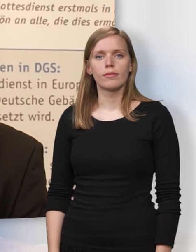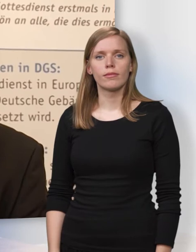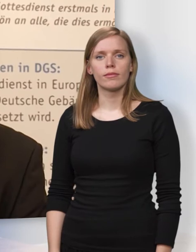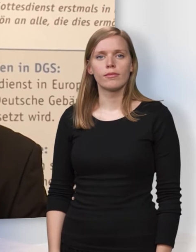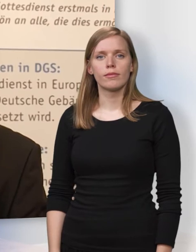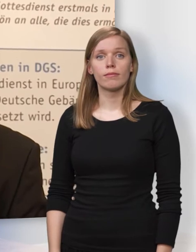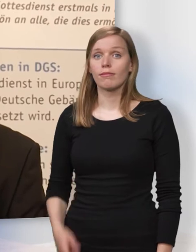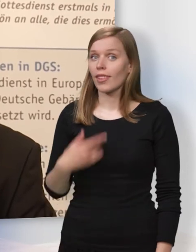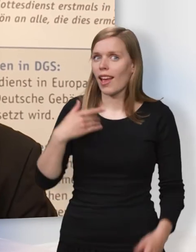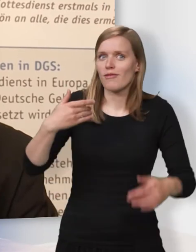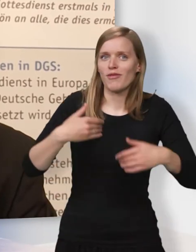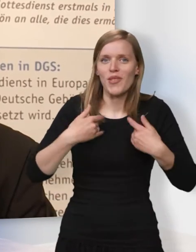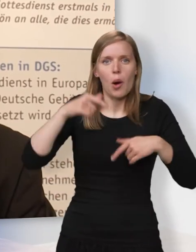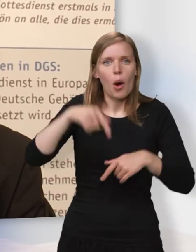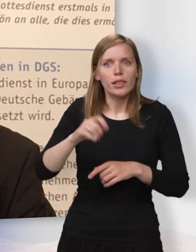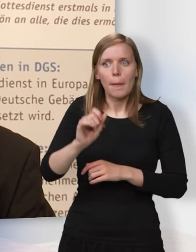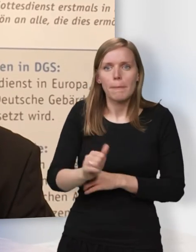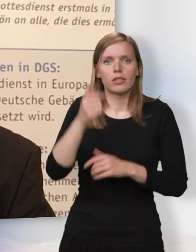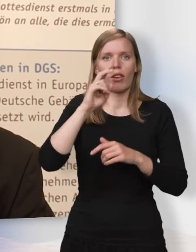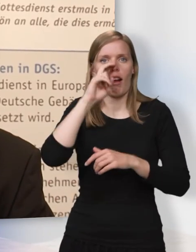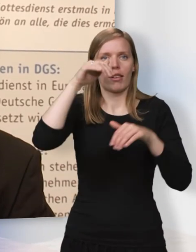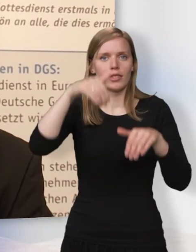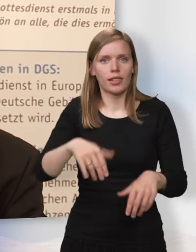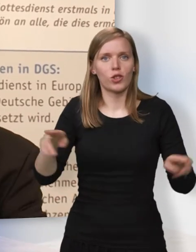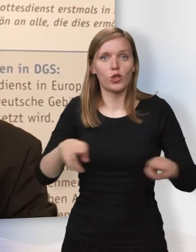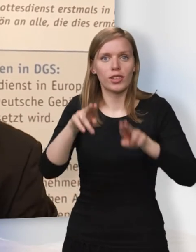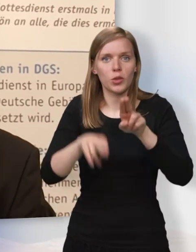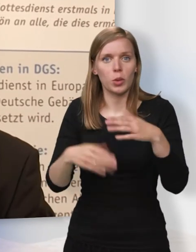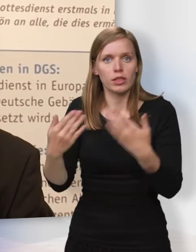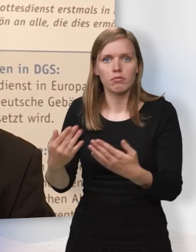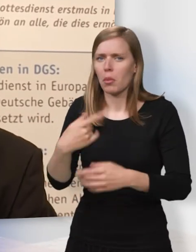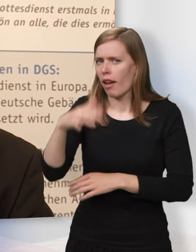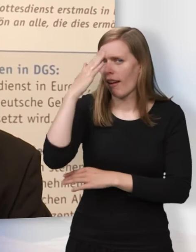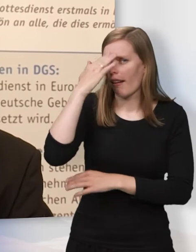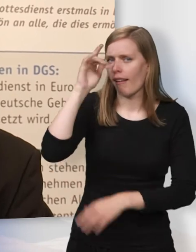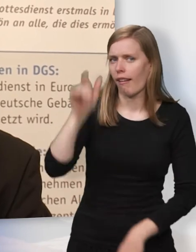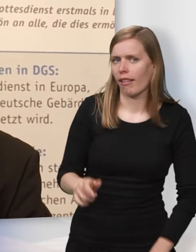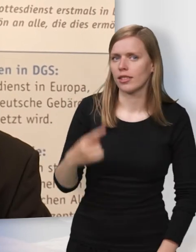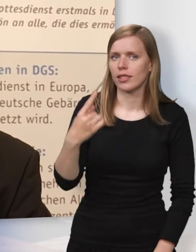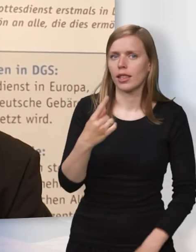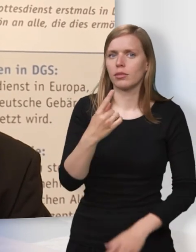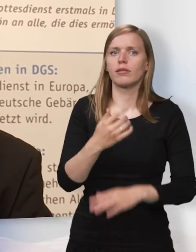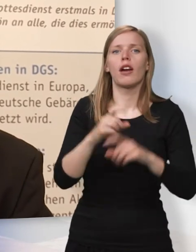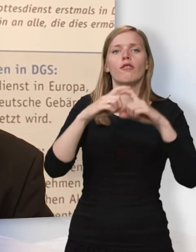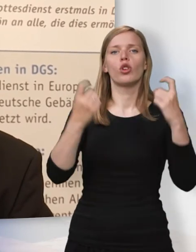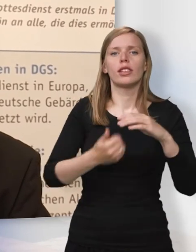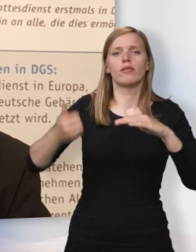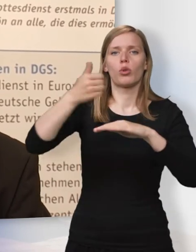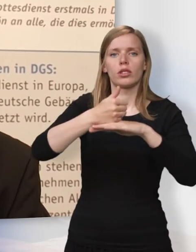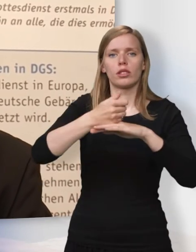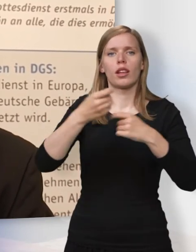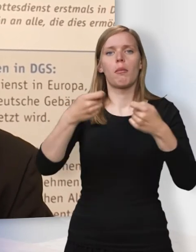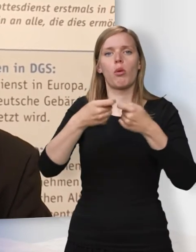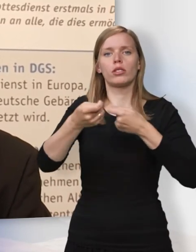Ich freue mich auf einen ganz besonderen Gast heute in der Stunde des Höchsten. Sie kennen ihn als Vorstandsvorsitzender der